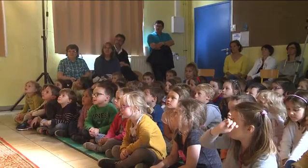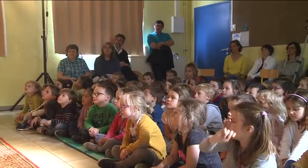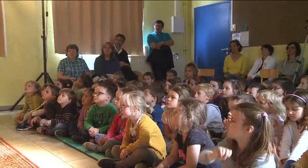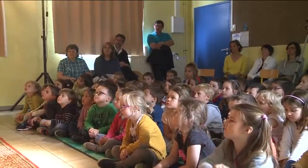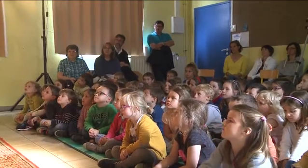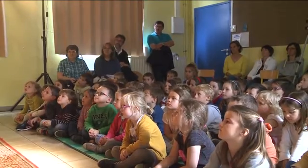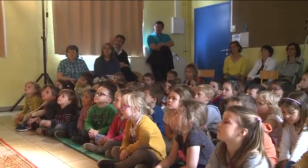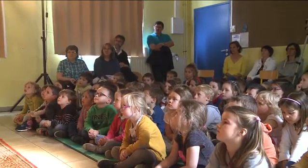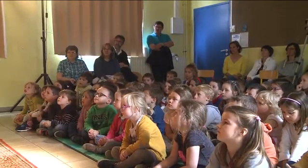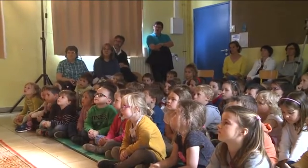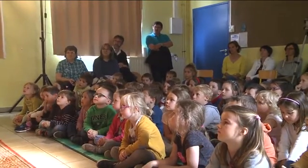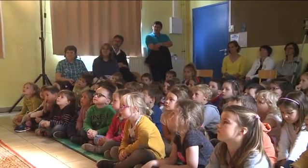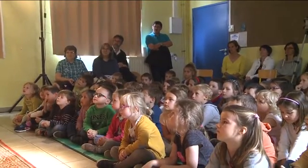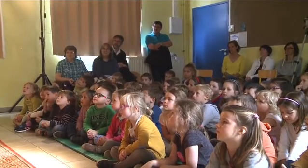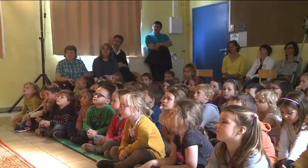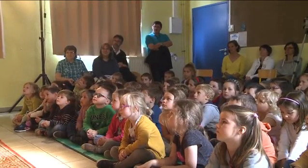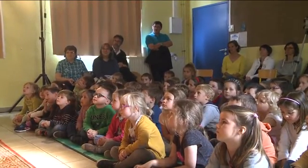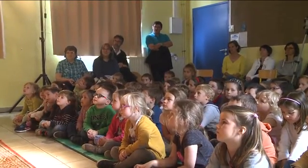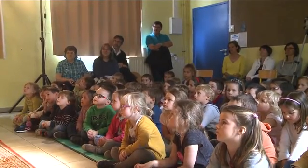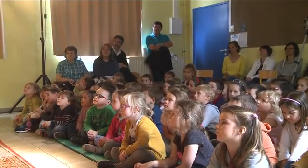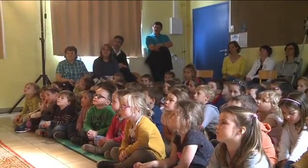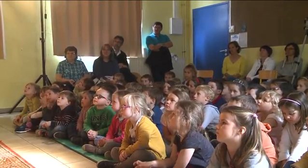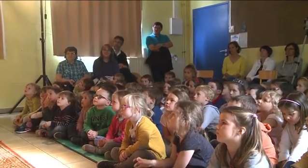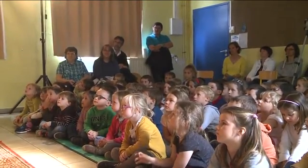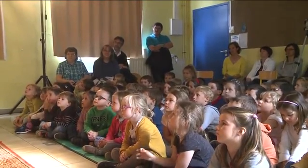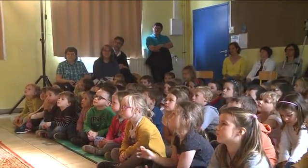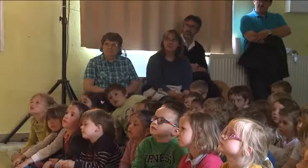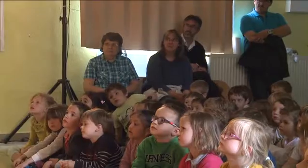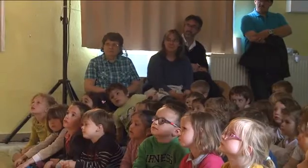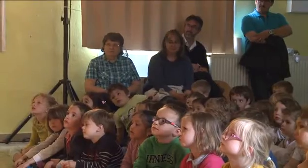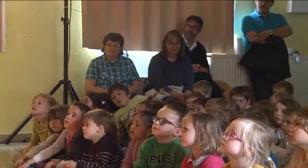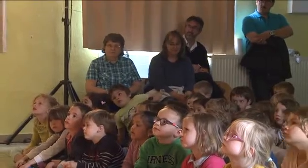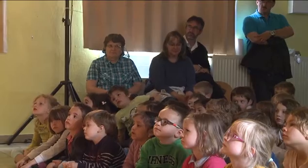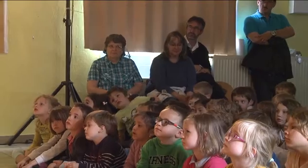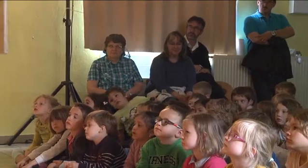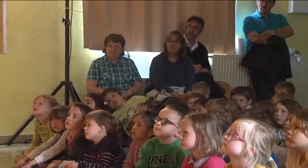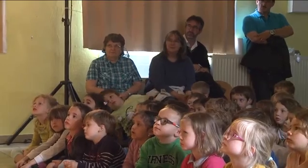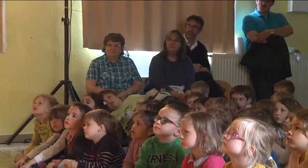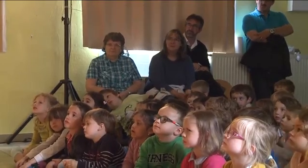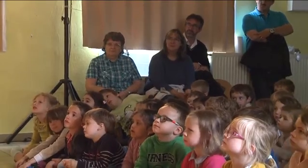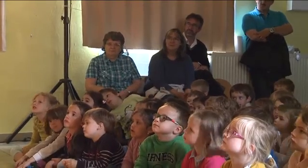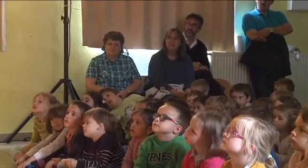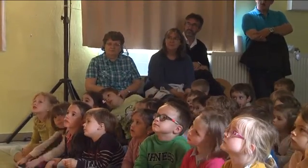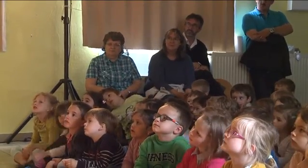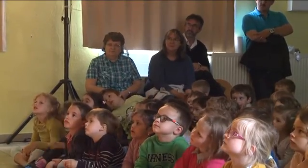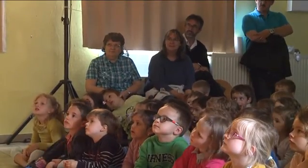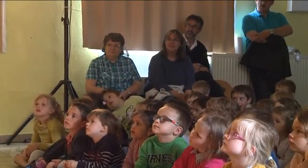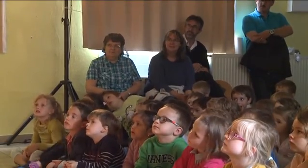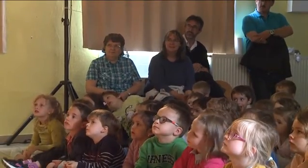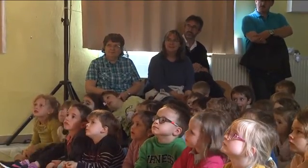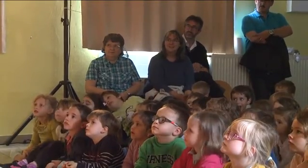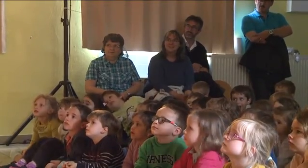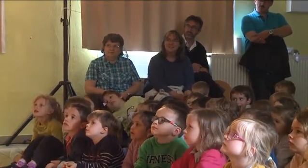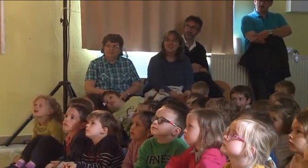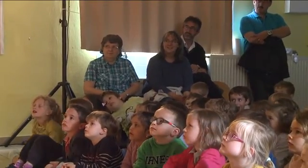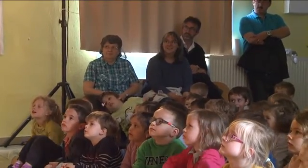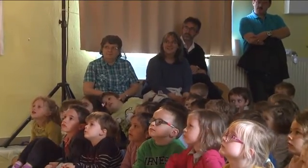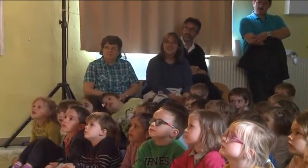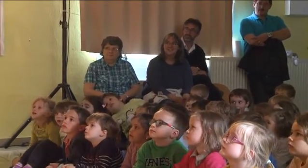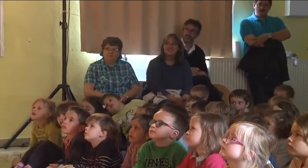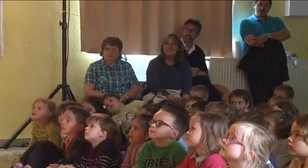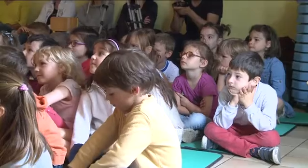laine. Une belle initiative que ces contes, en simultané, langue française et langue des signes, pouvant faire prendre conscience